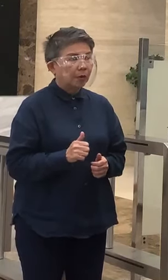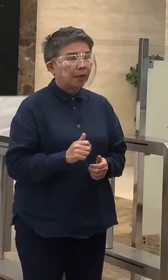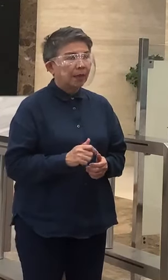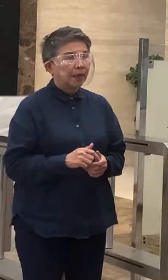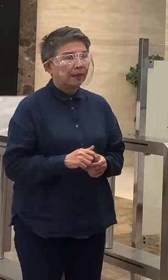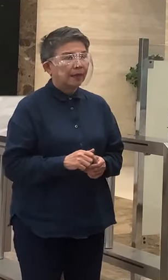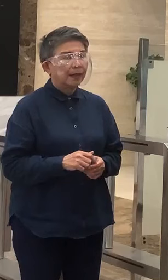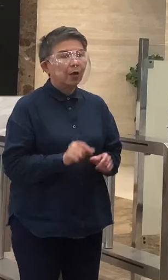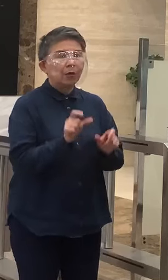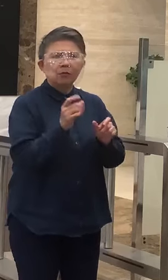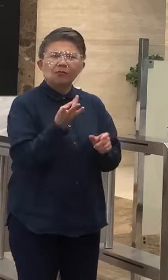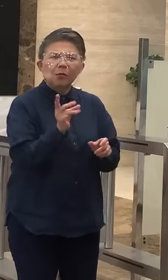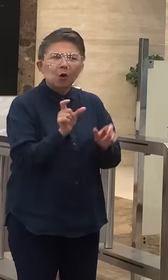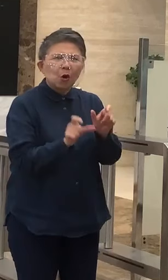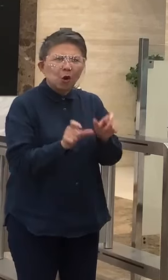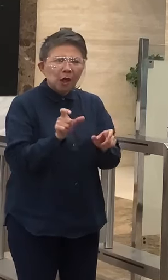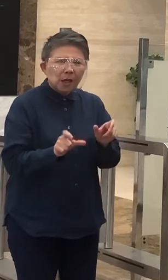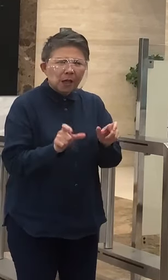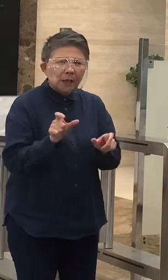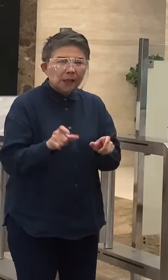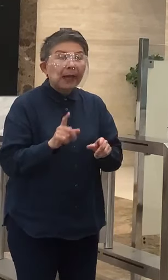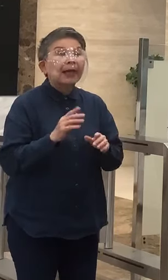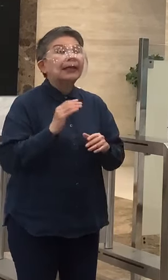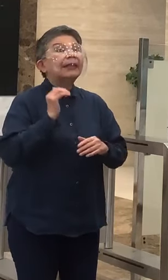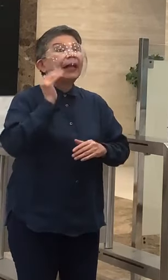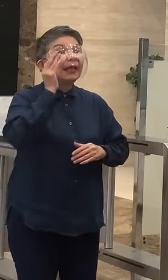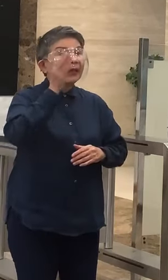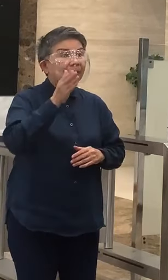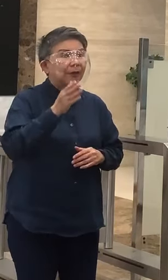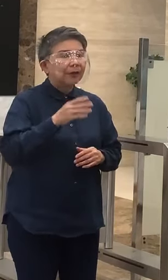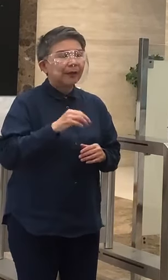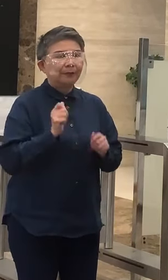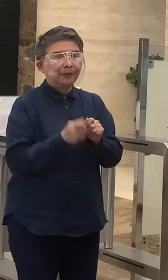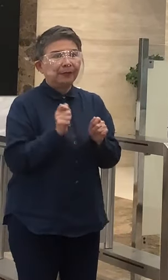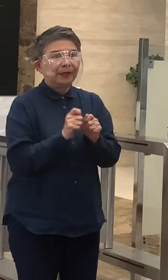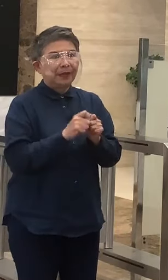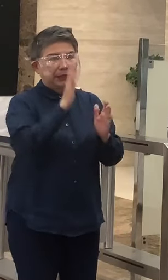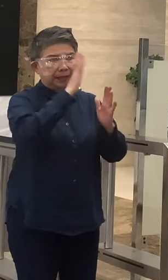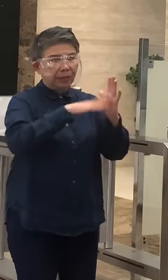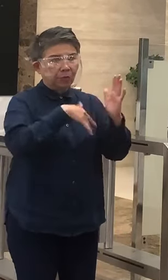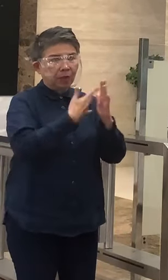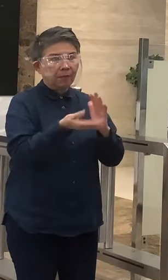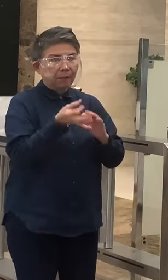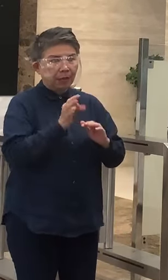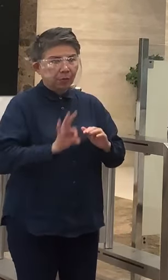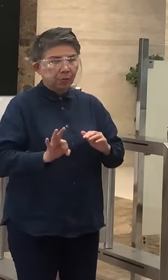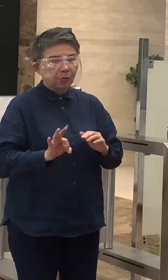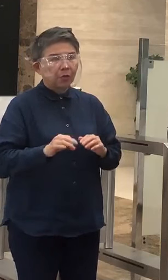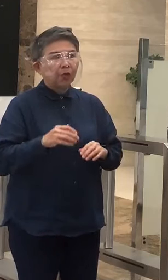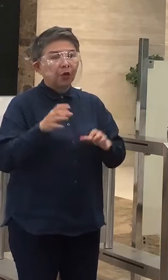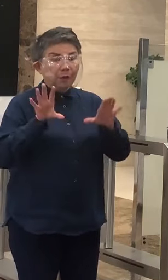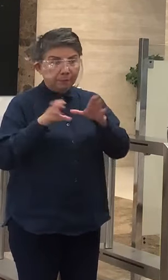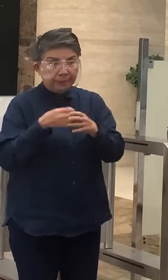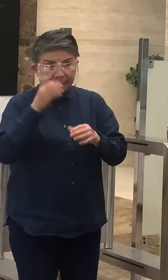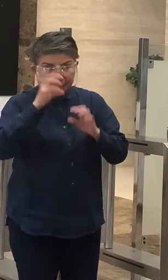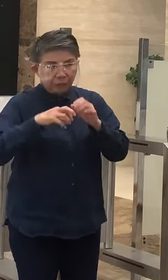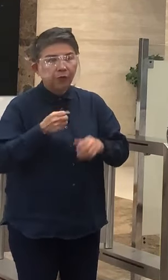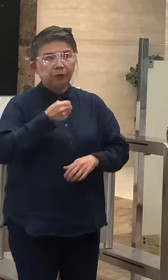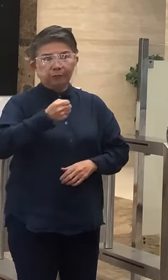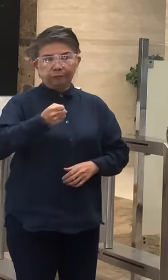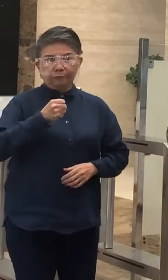publik figur ia nantinya dijadwalkan oleh penyidik ini dinilai keterangan